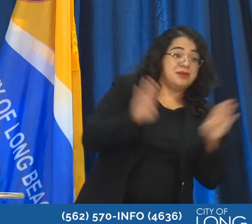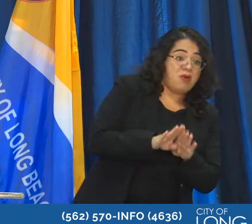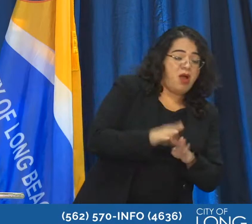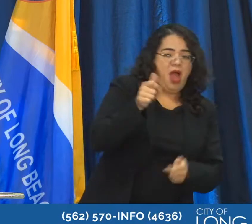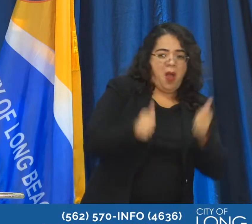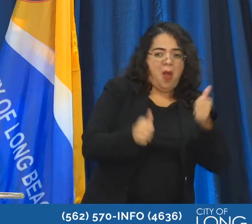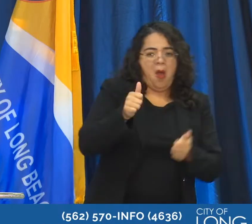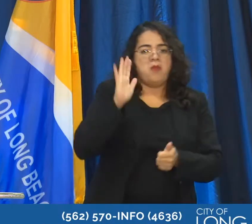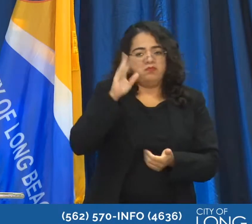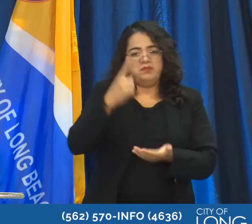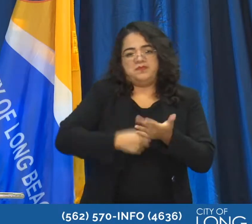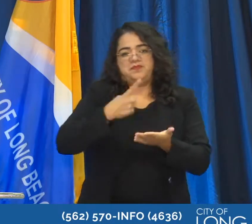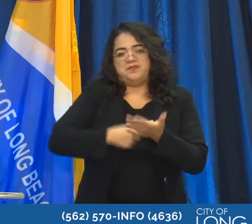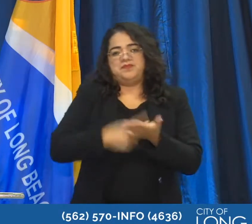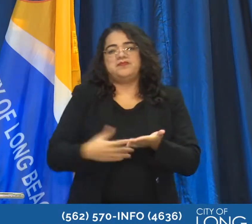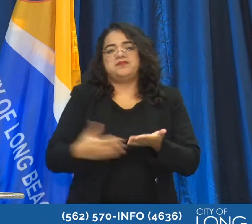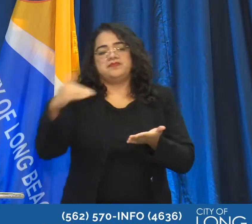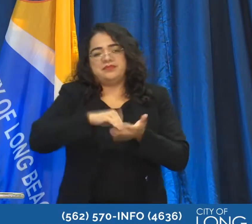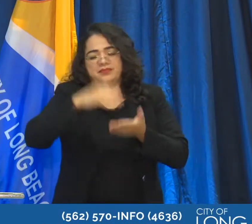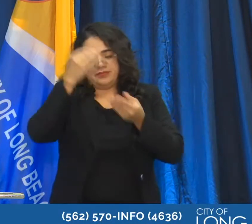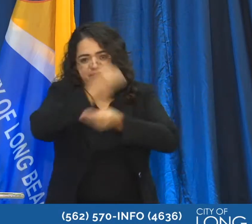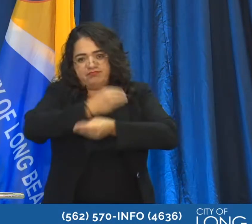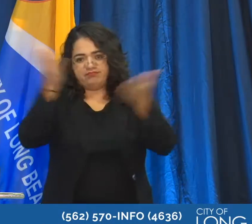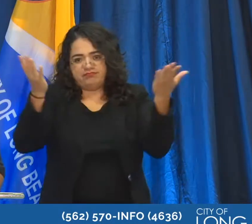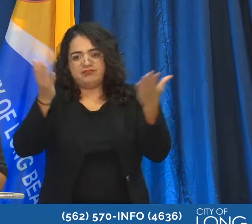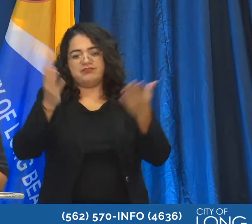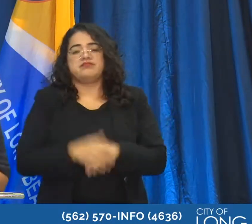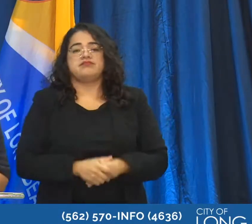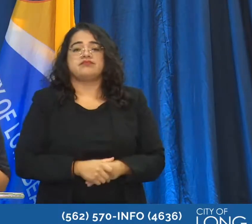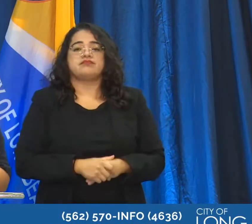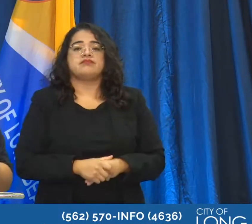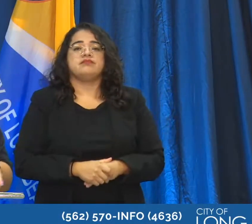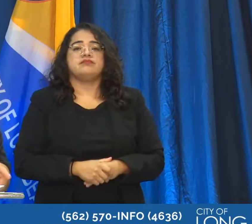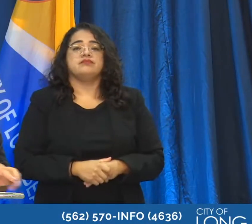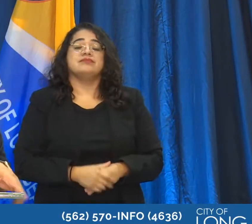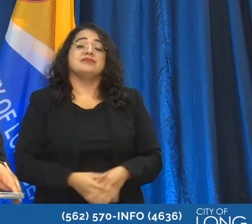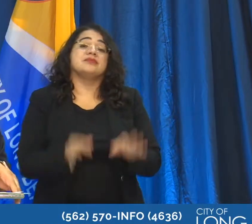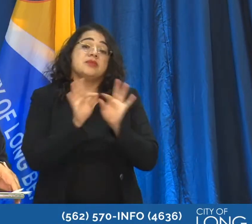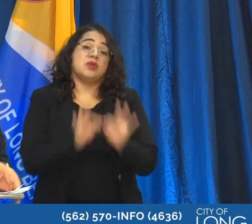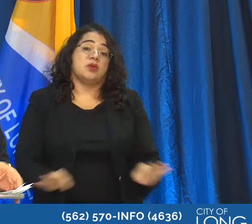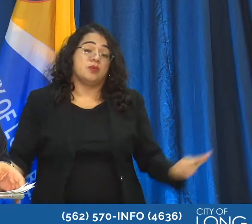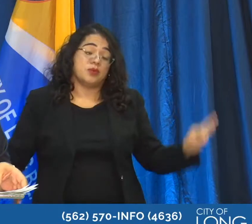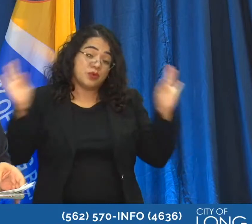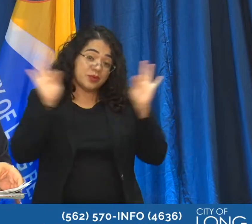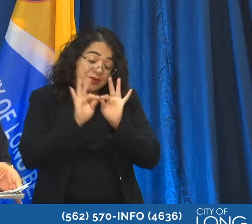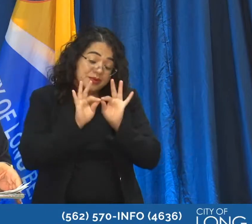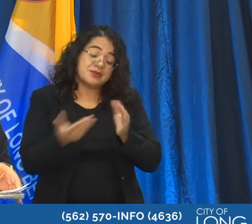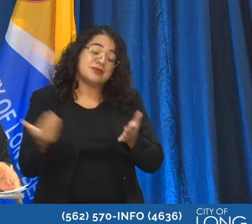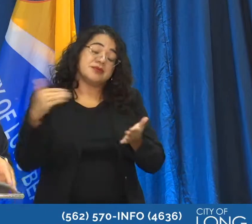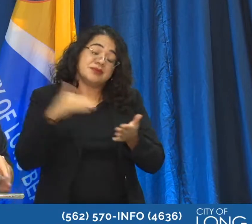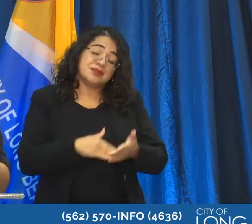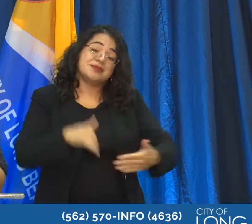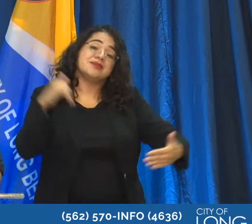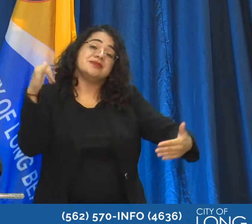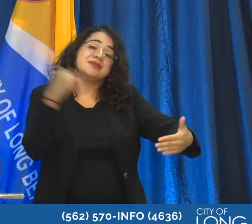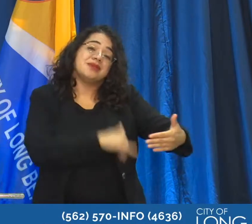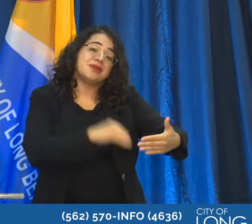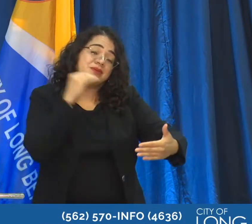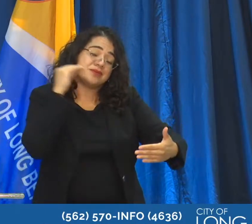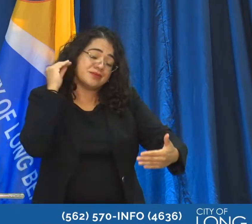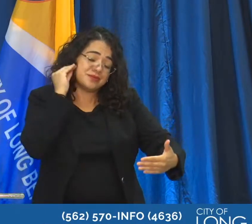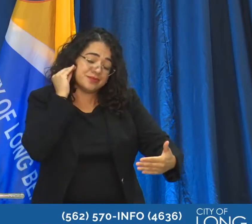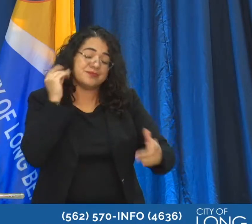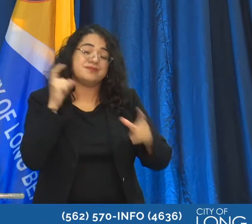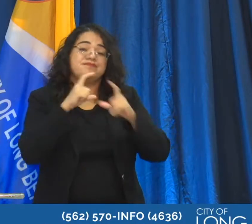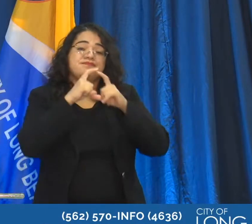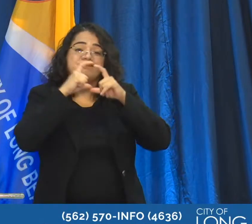más anuncios, les sabremos saber. Por favor, recuerden que es muy importante quedarse en su casa, seguir usando sus